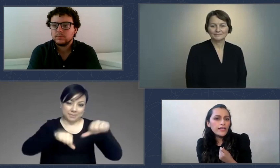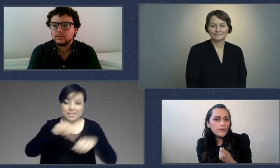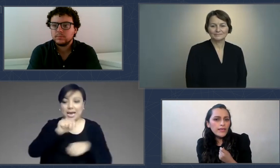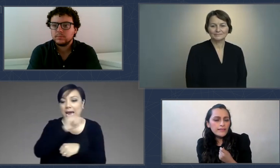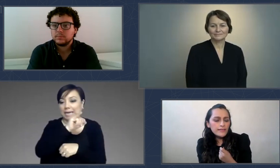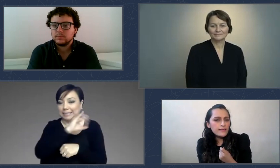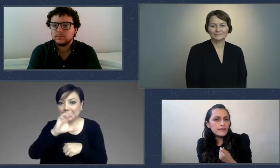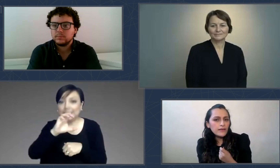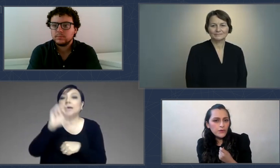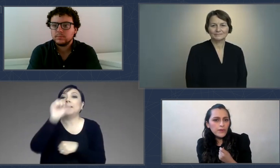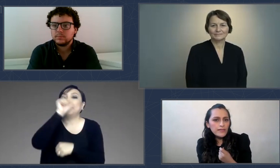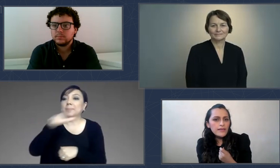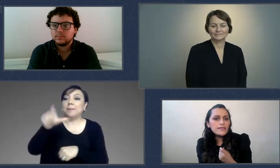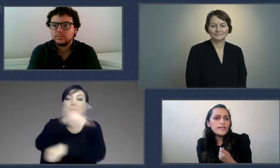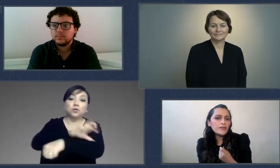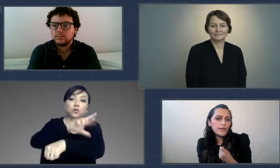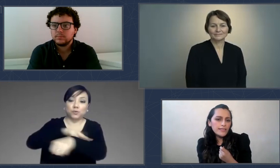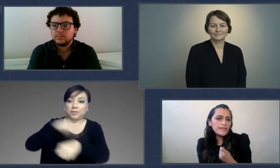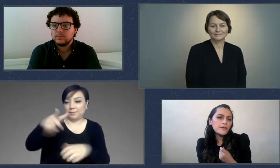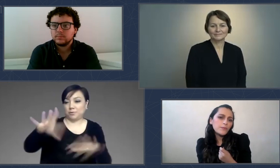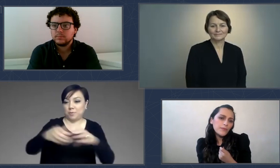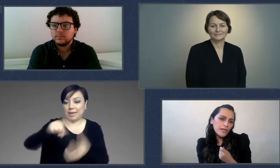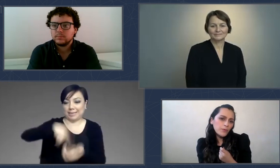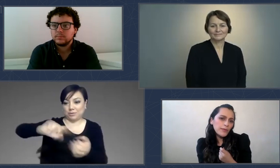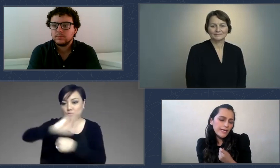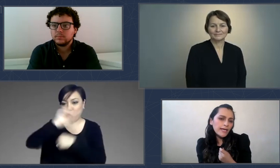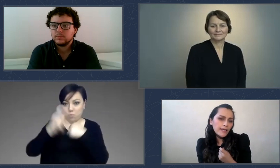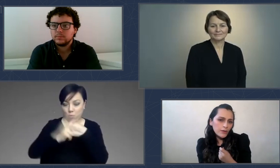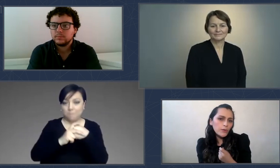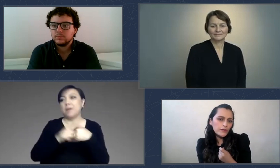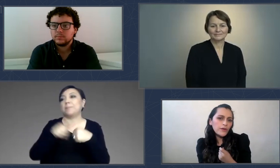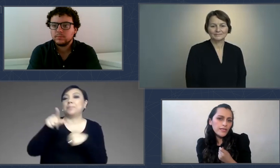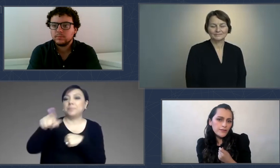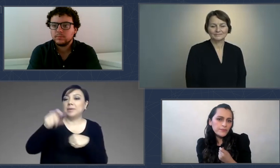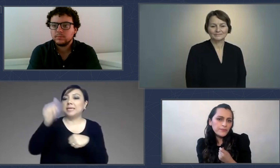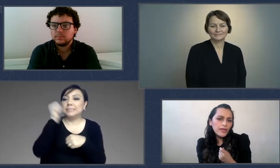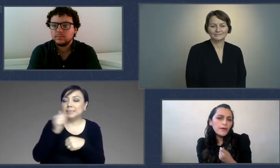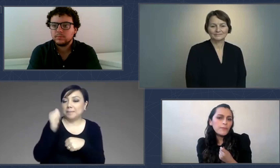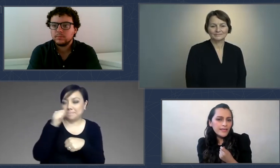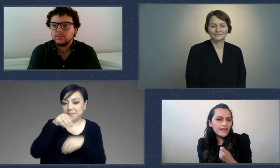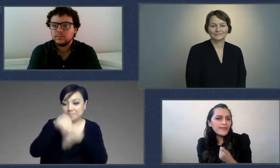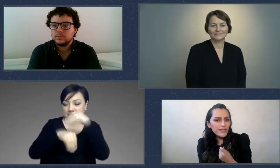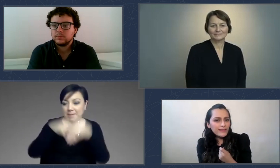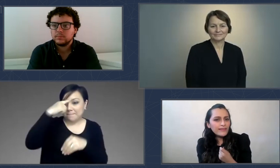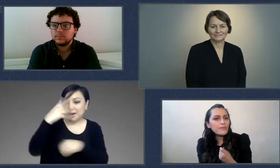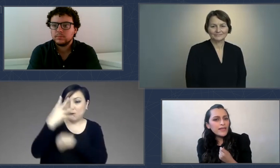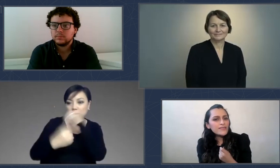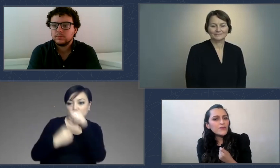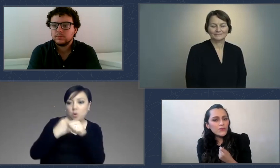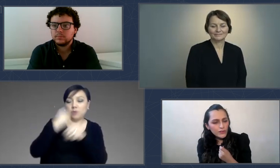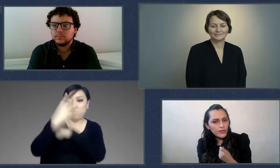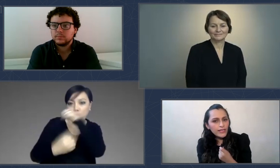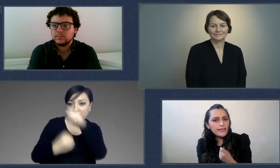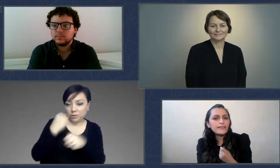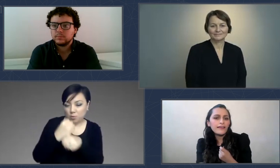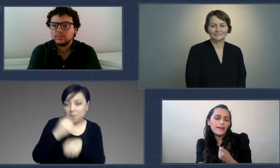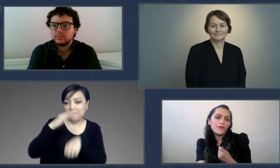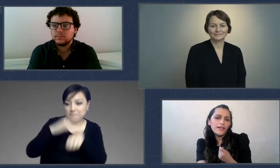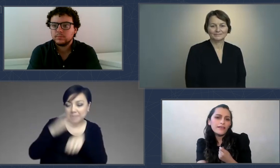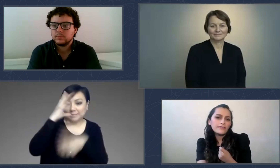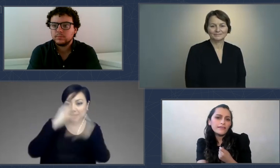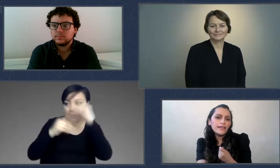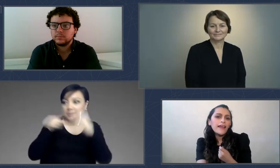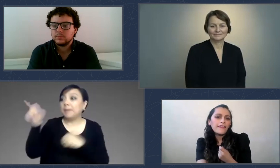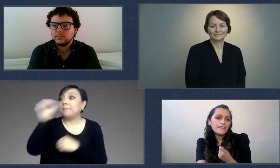de Lengua de Señas en Europa se actualiza y se republica cada 4 años. Maya de Witt también es consultora y